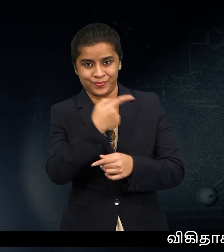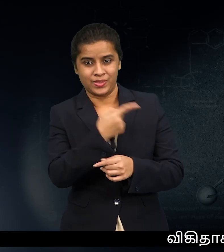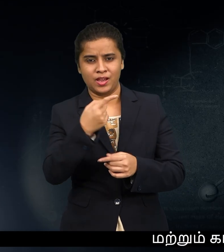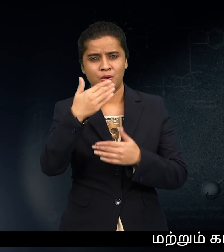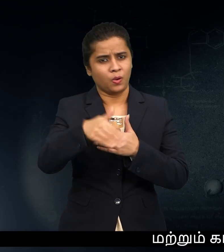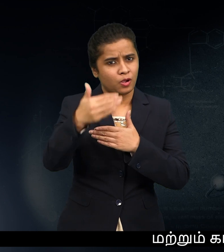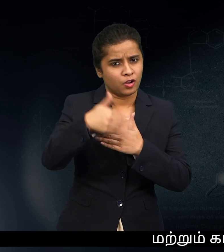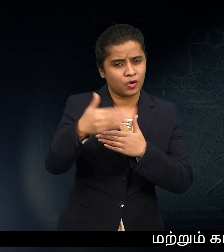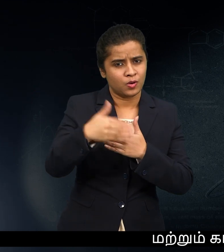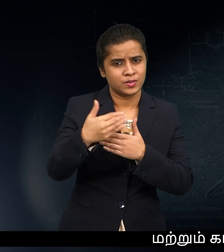மாறிலி மற்றும் A